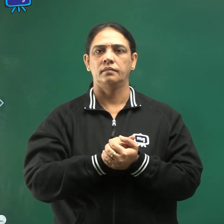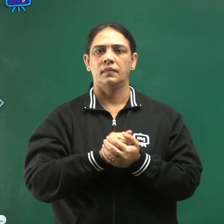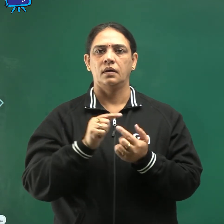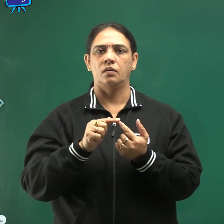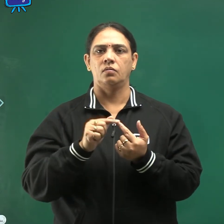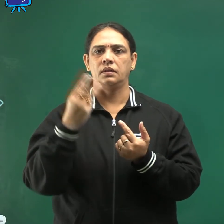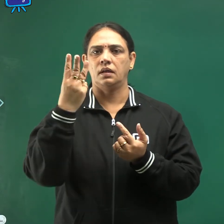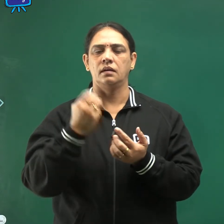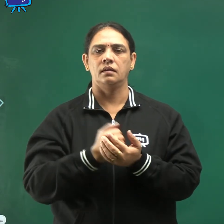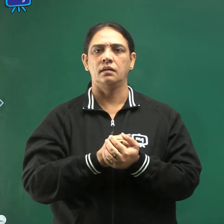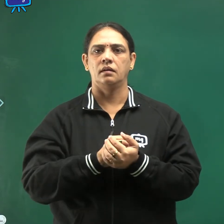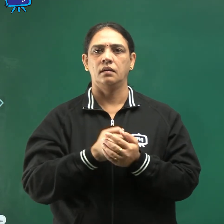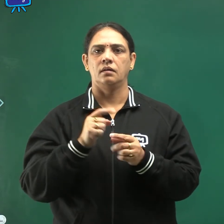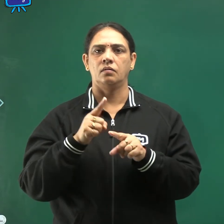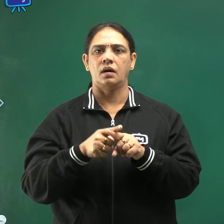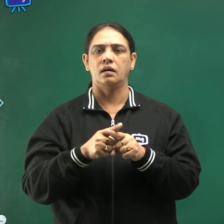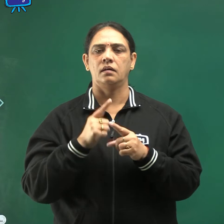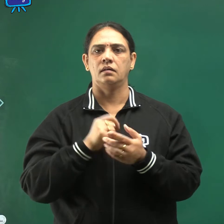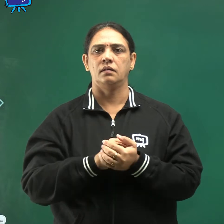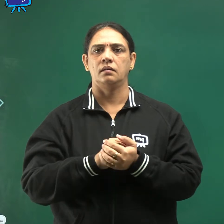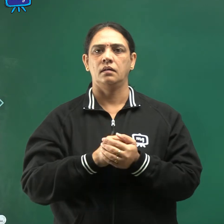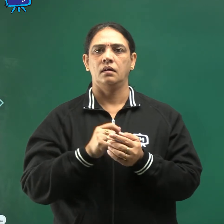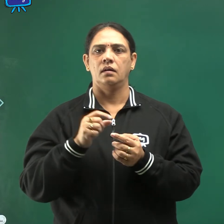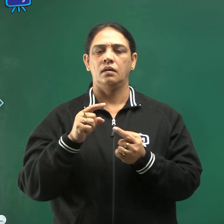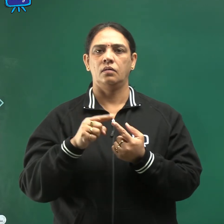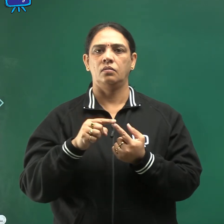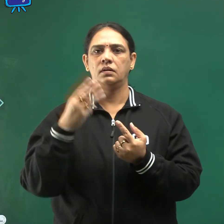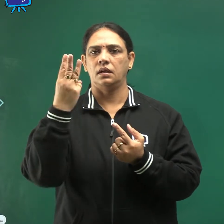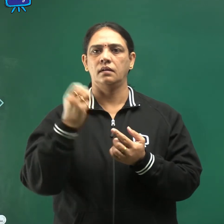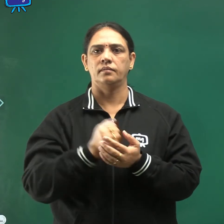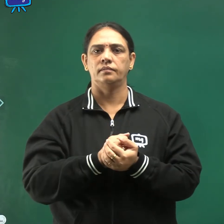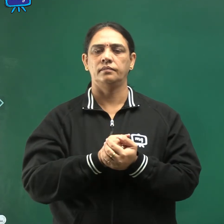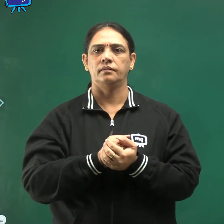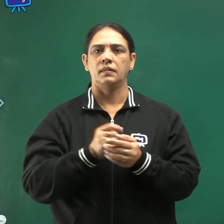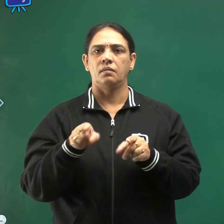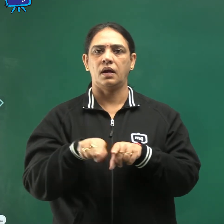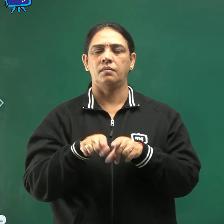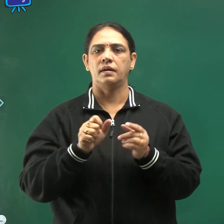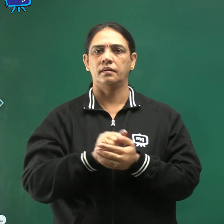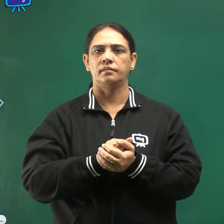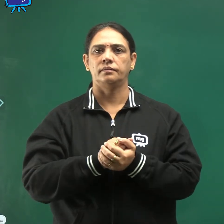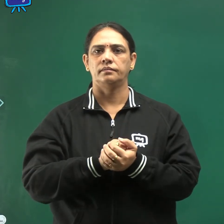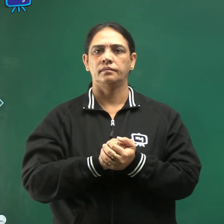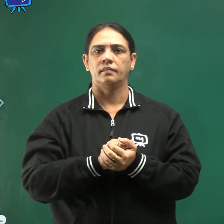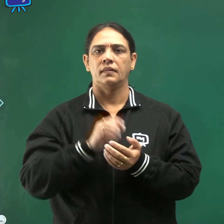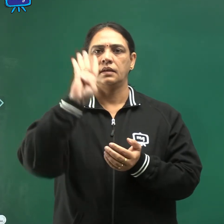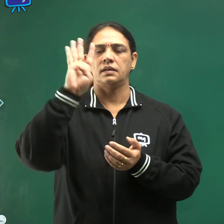2/√3 गुणा √3 बराबर